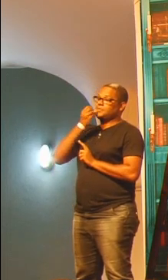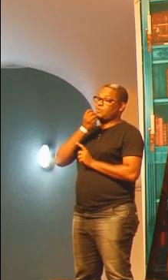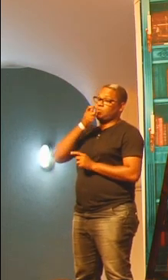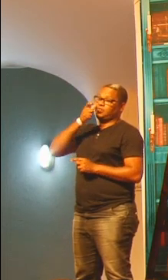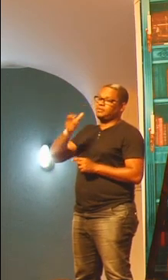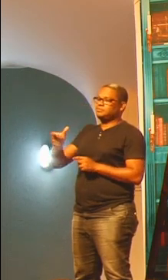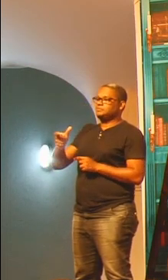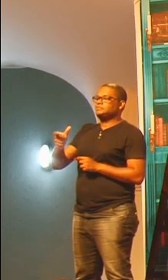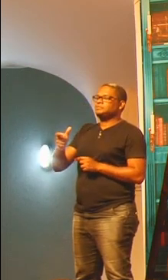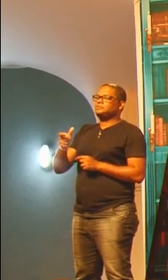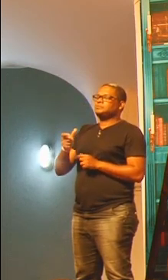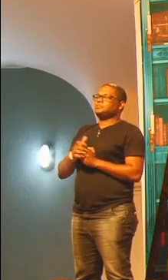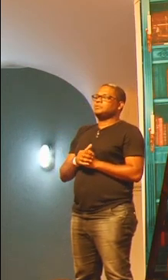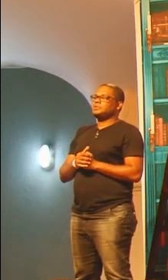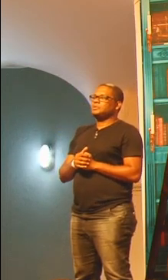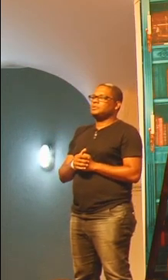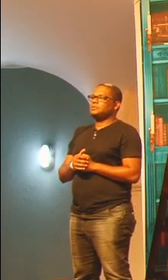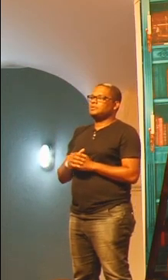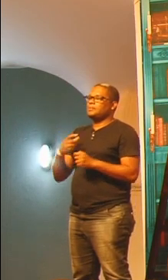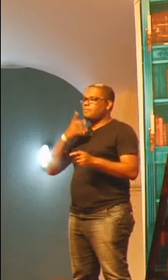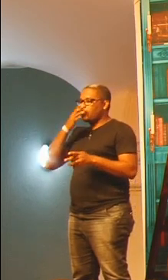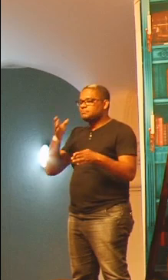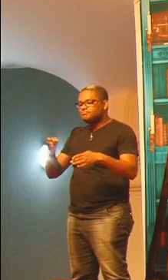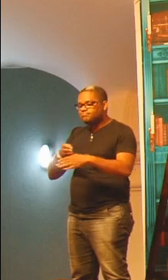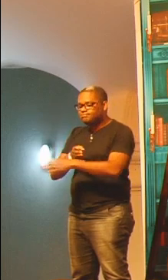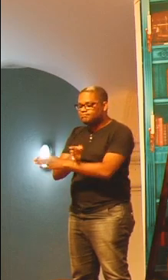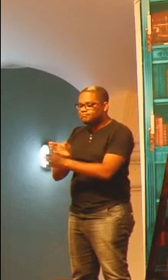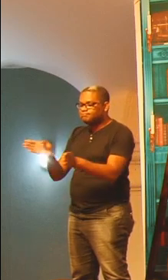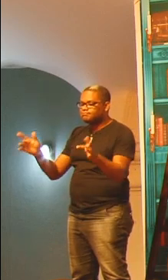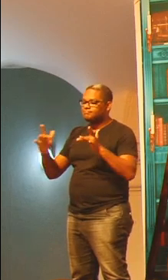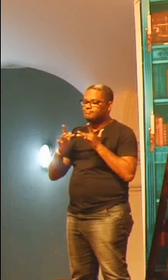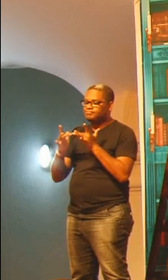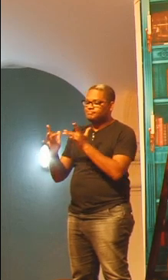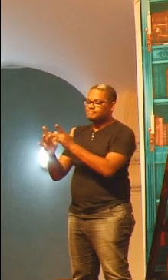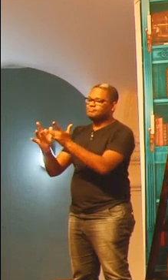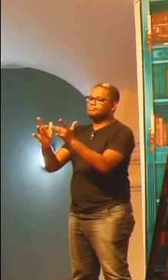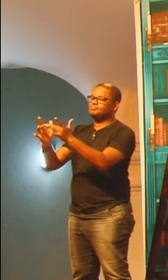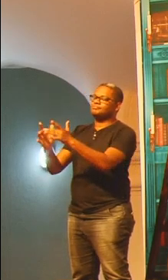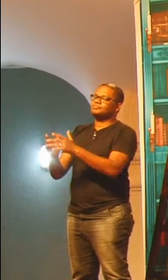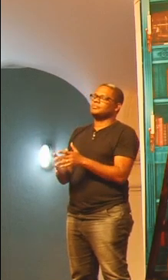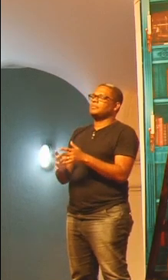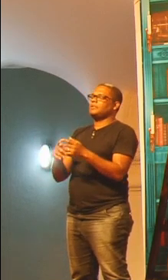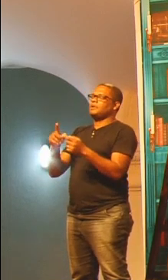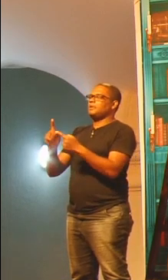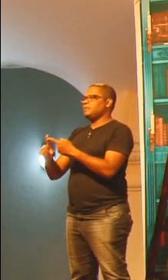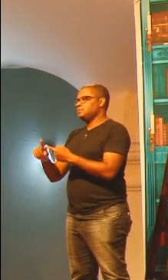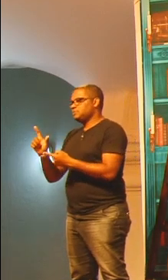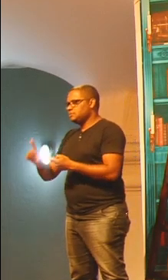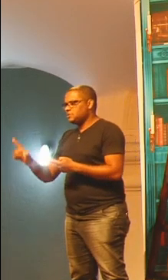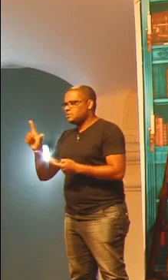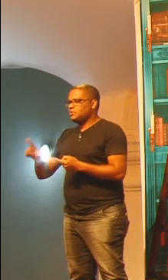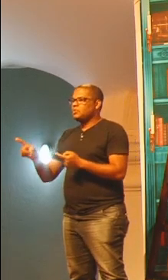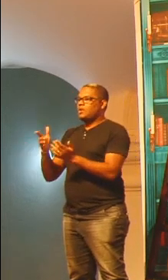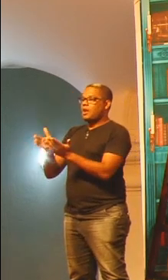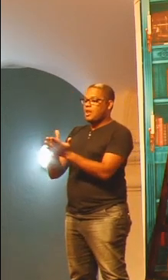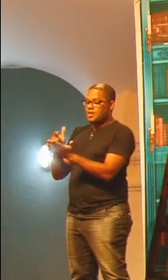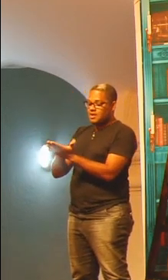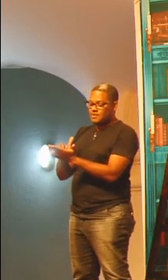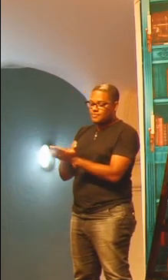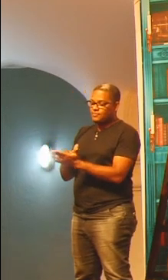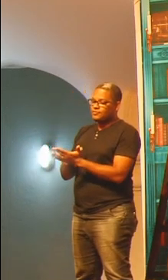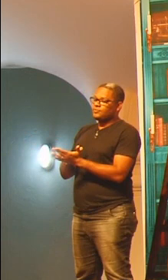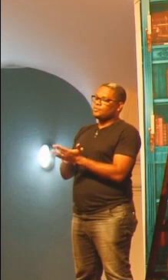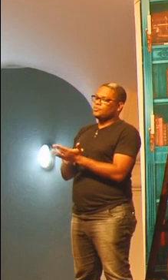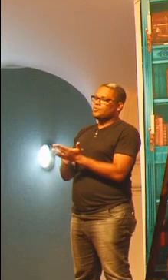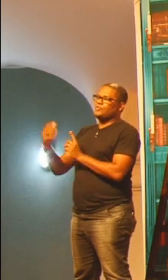interessante, que uma coisa passou pela outra, né? Então, eu costumo dizer que tanto a literatura do livro